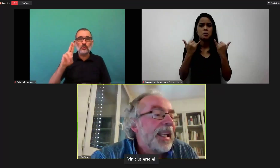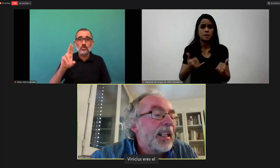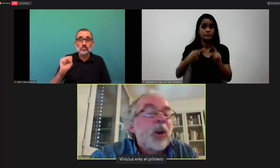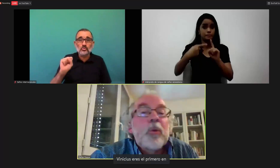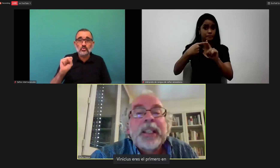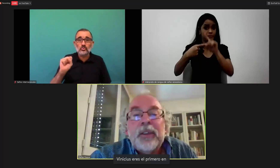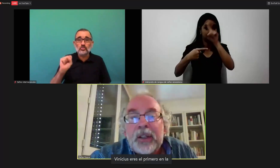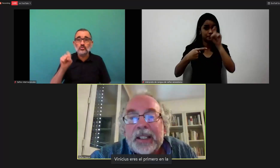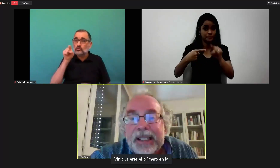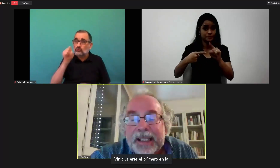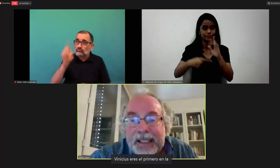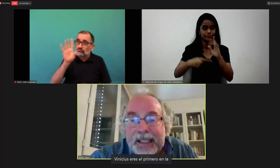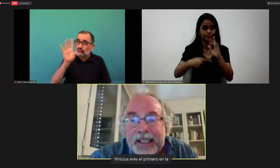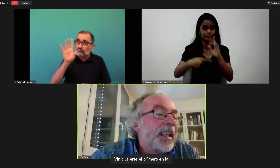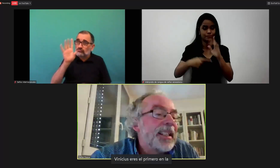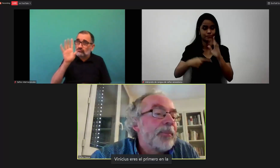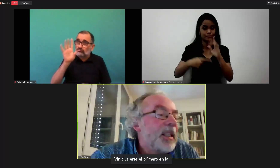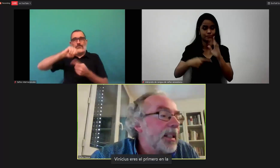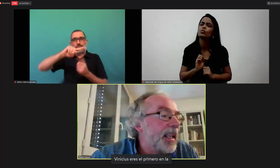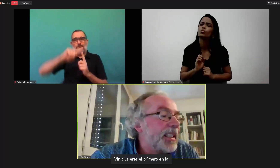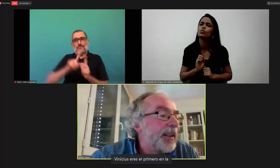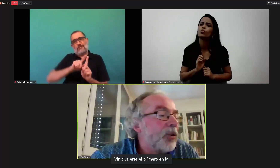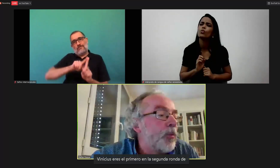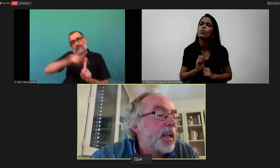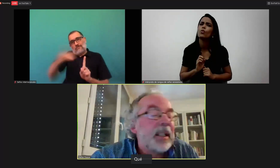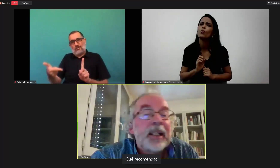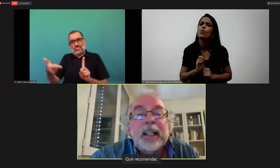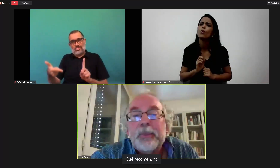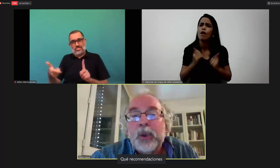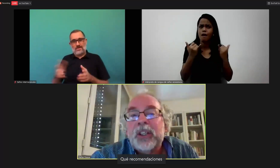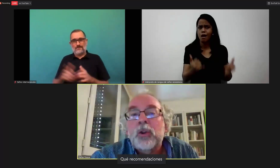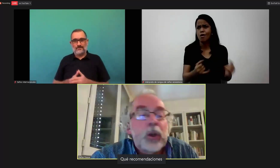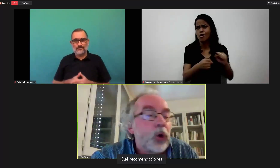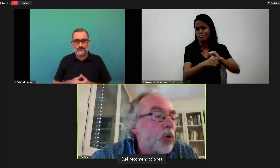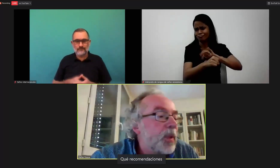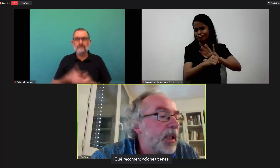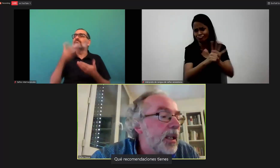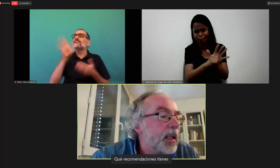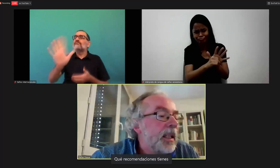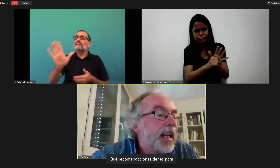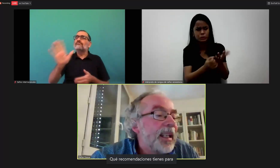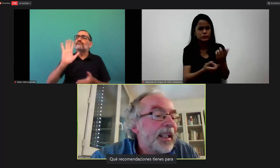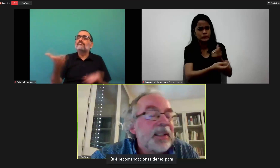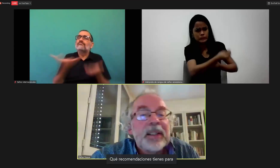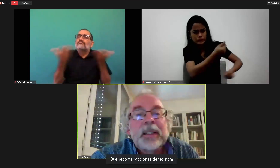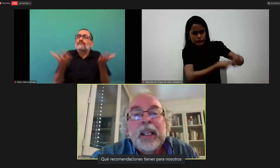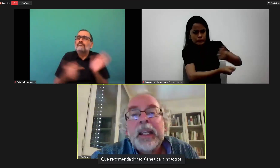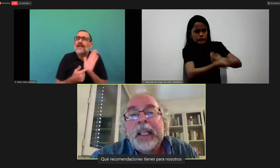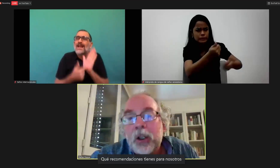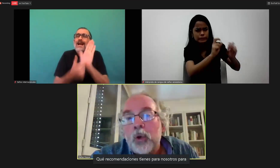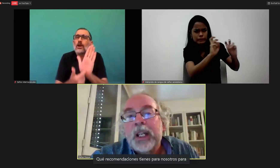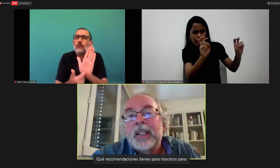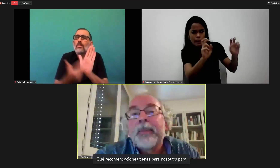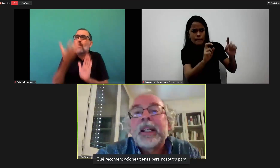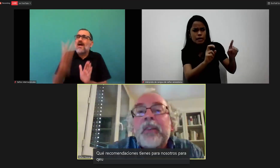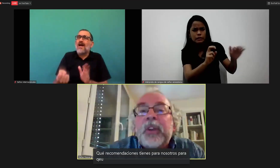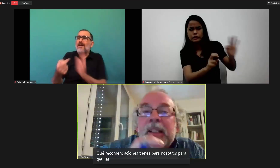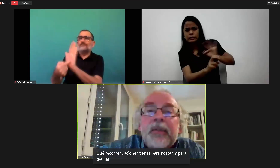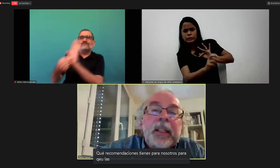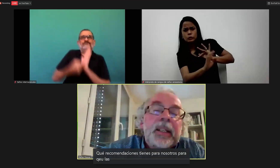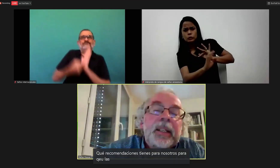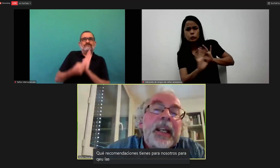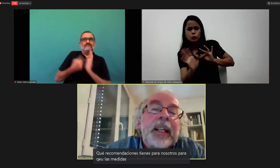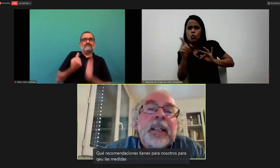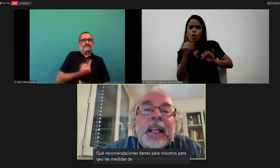siguiente. ¿Qué recomendaciones para que esas medidas que se van a tomar en la respuesta socioeconómica a la crisis incluyan de